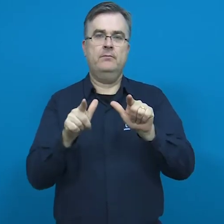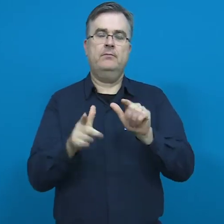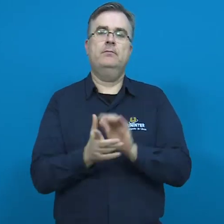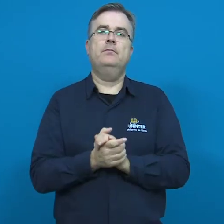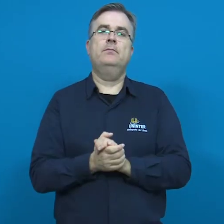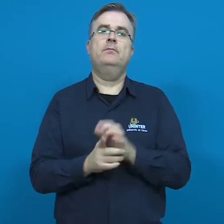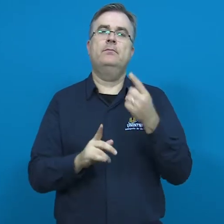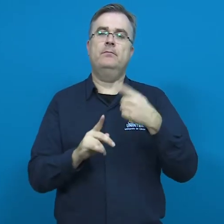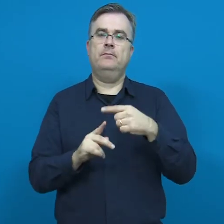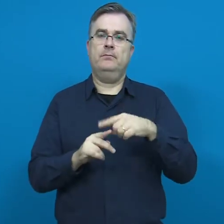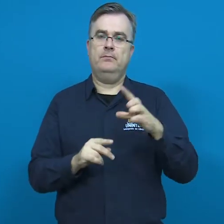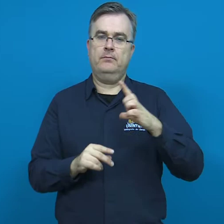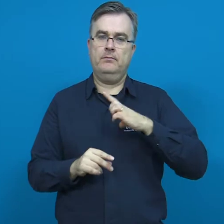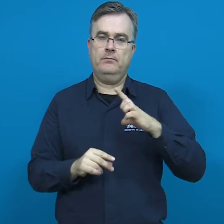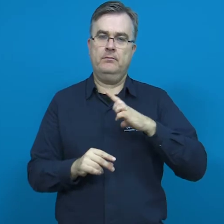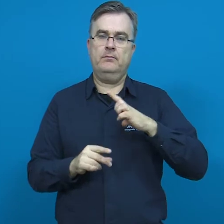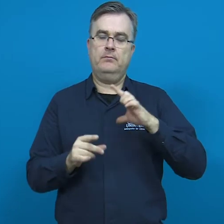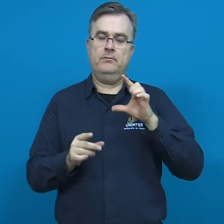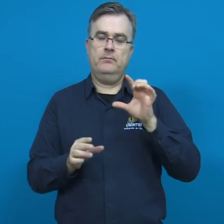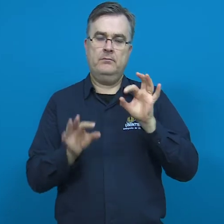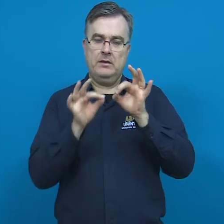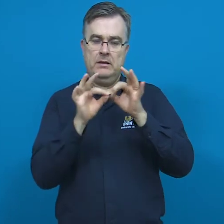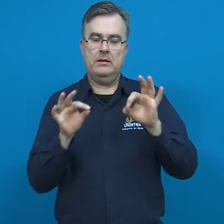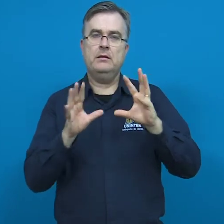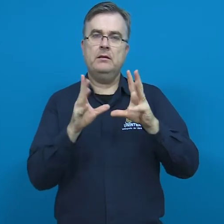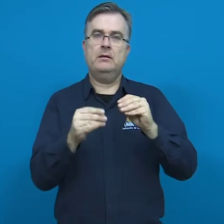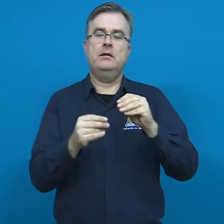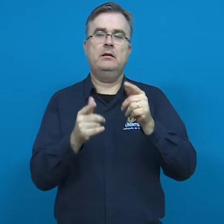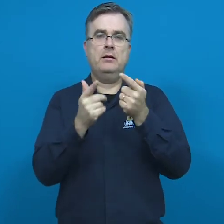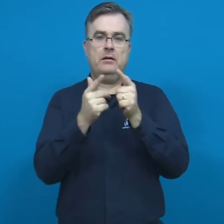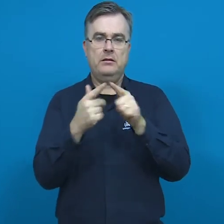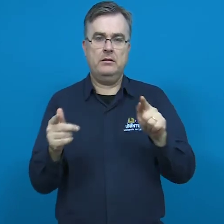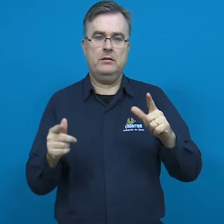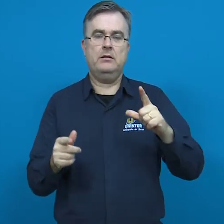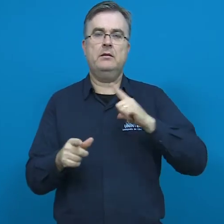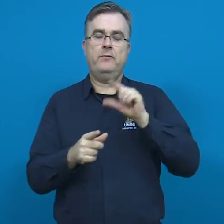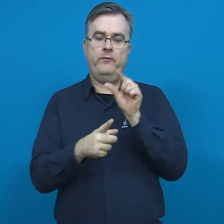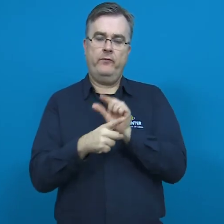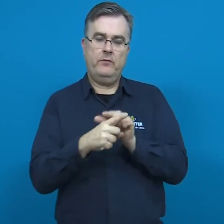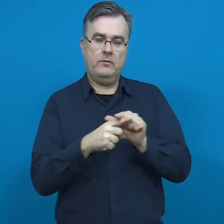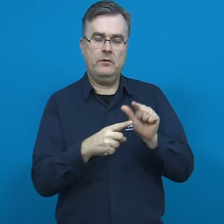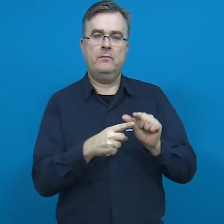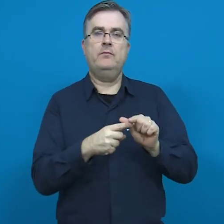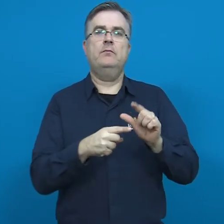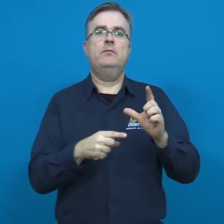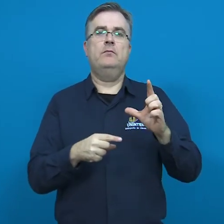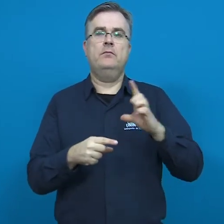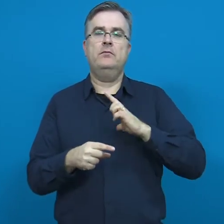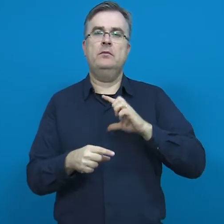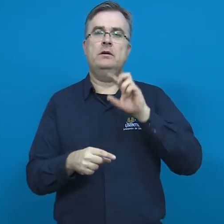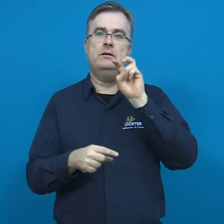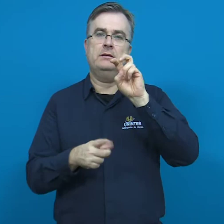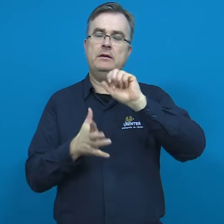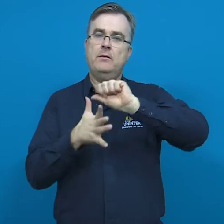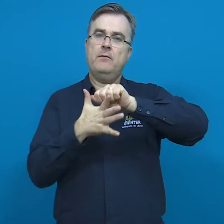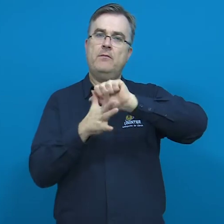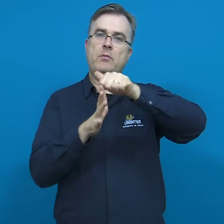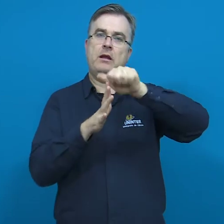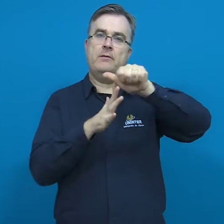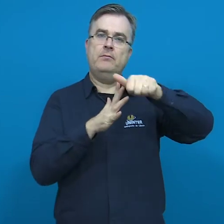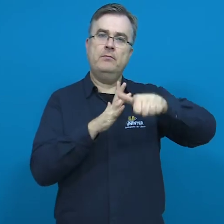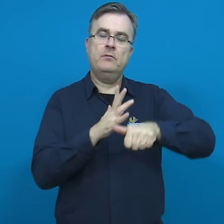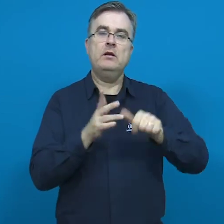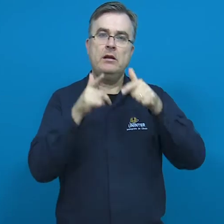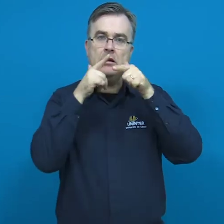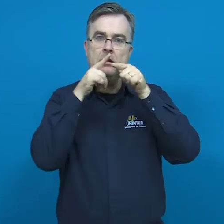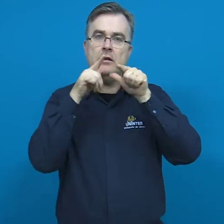uma língua. Porque tem toda essa sintaxe, a gramática, tem fonemas, tem morfemas, tem os 5